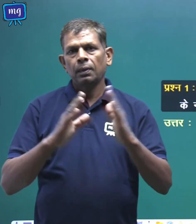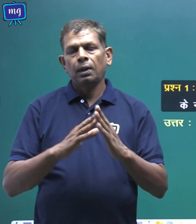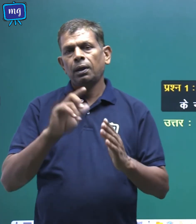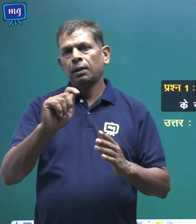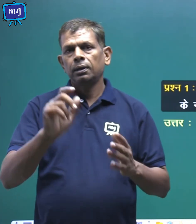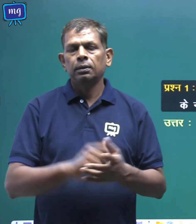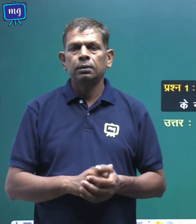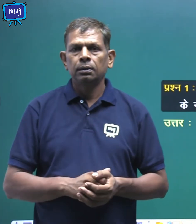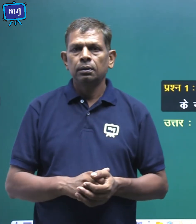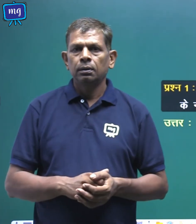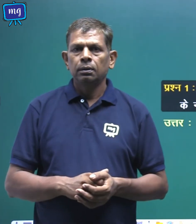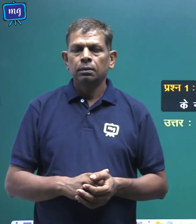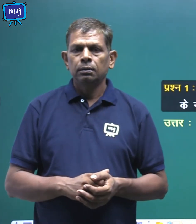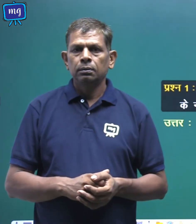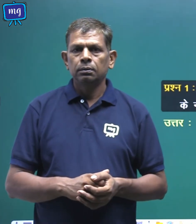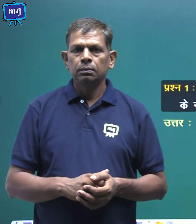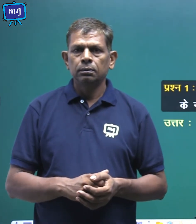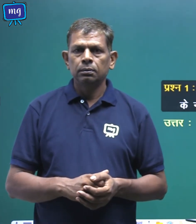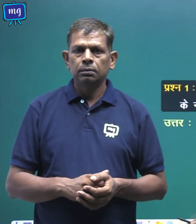गृह कार्य।